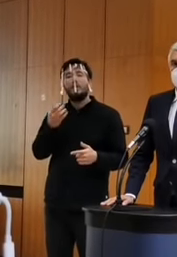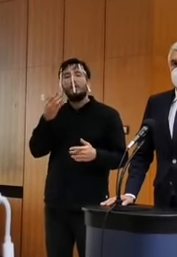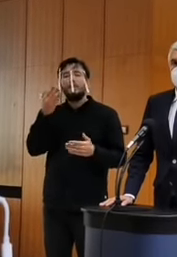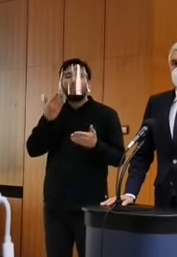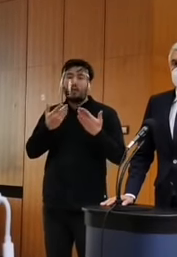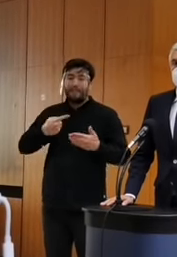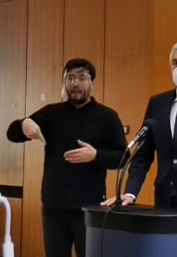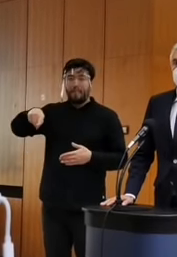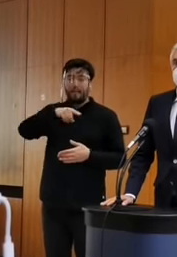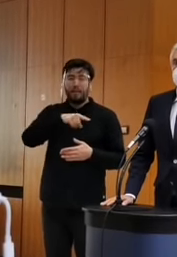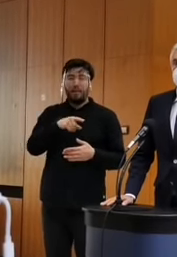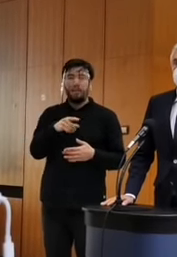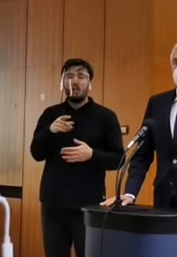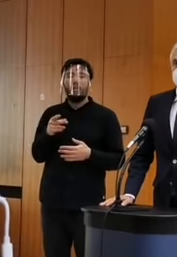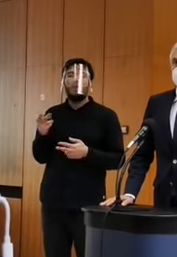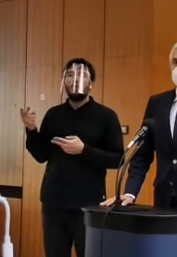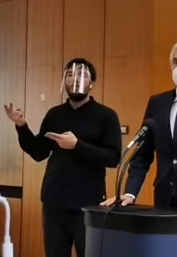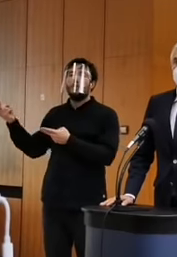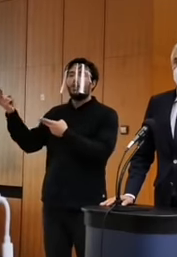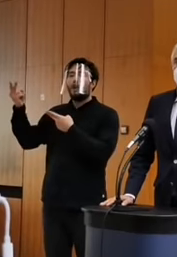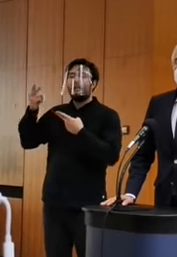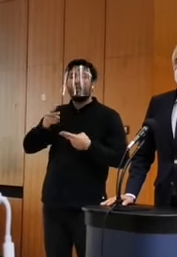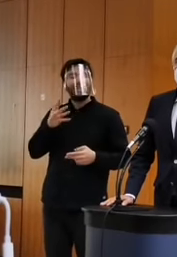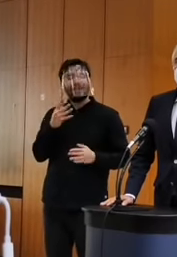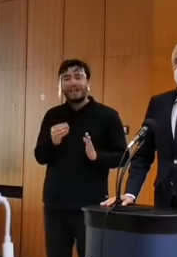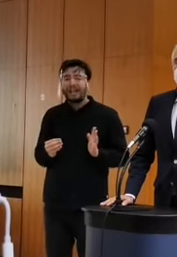vyvoláva dovoz